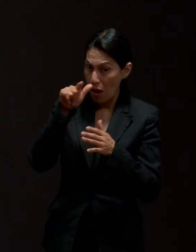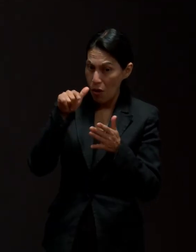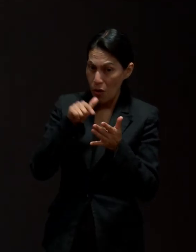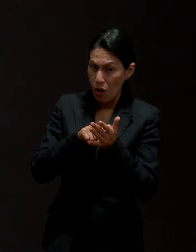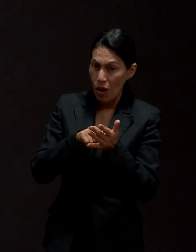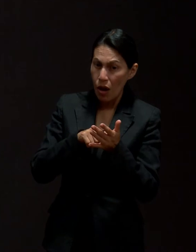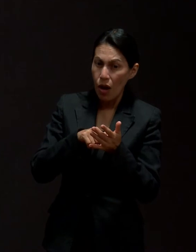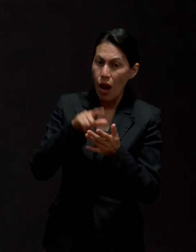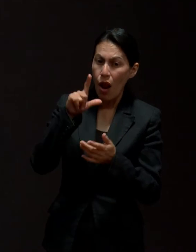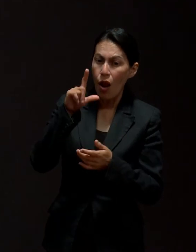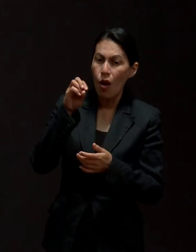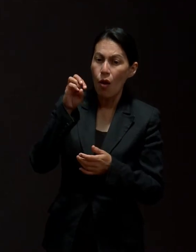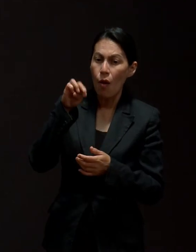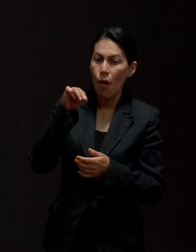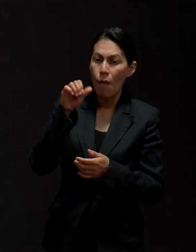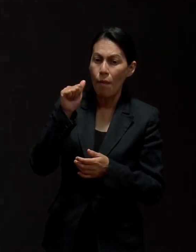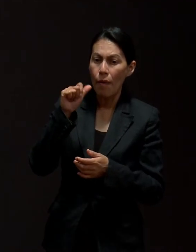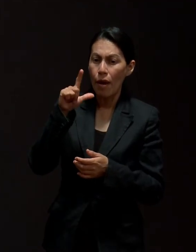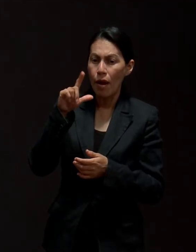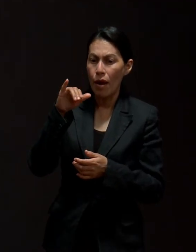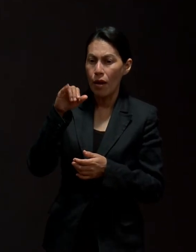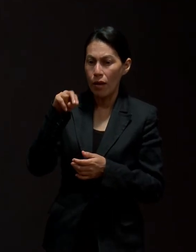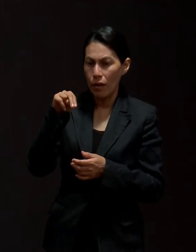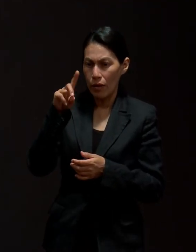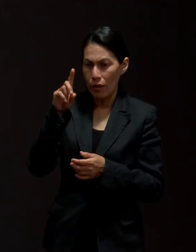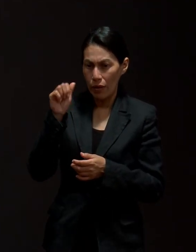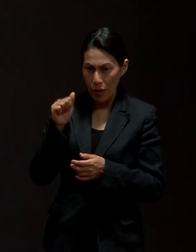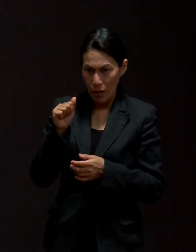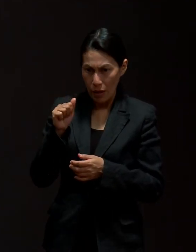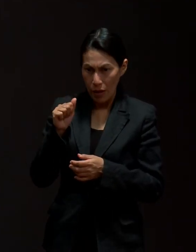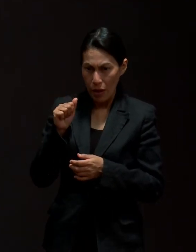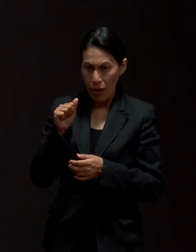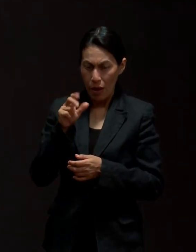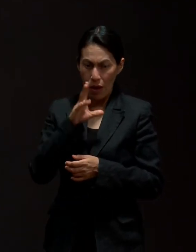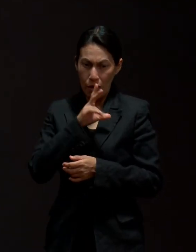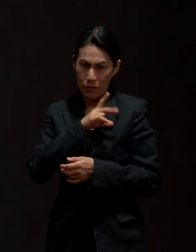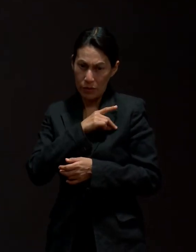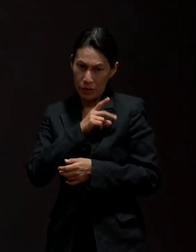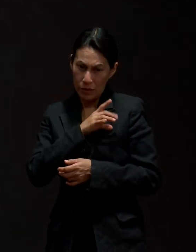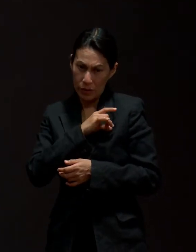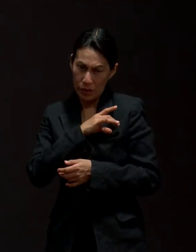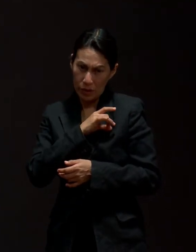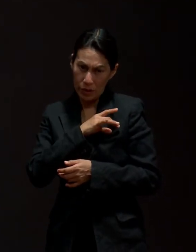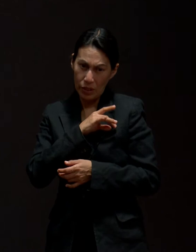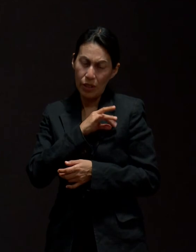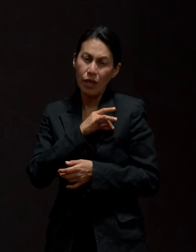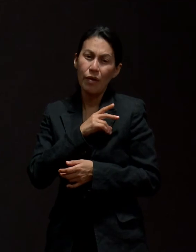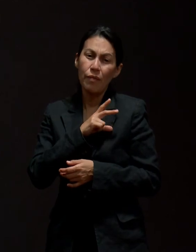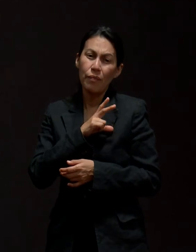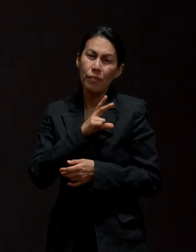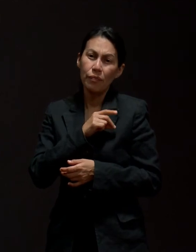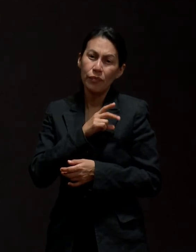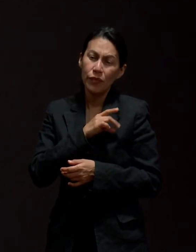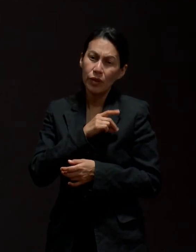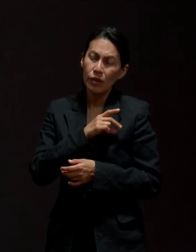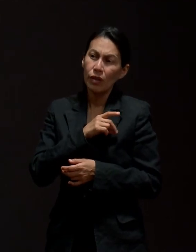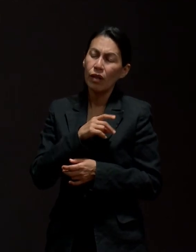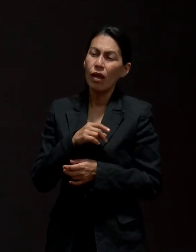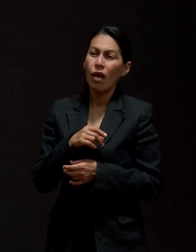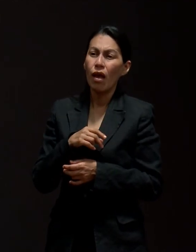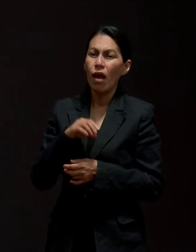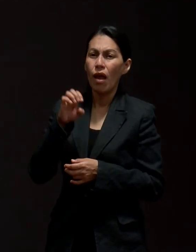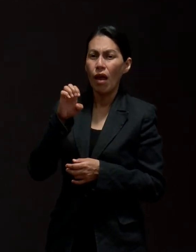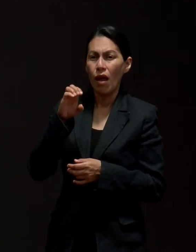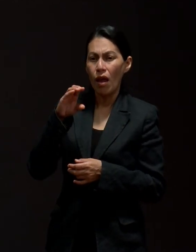desde Loma Linda, Chile, Ecuador,